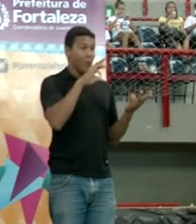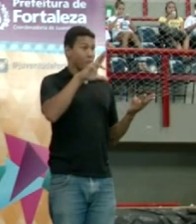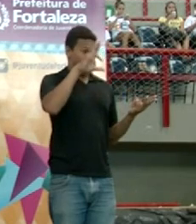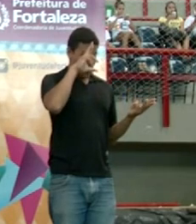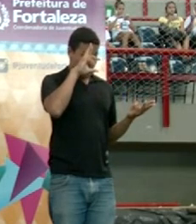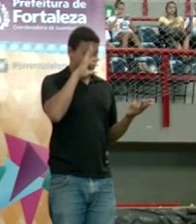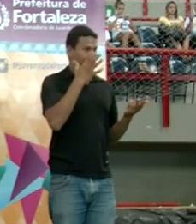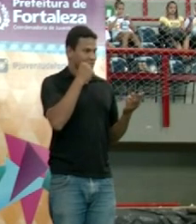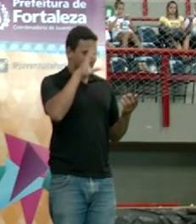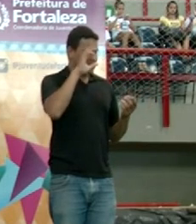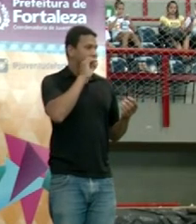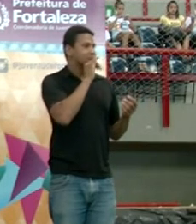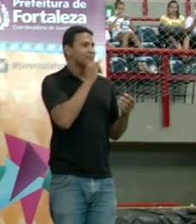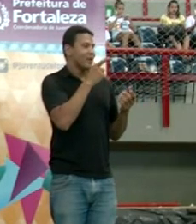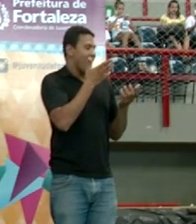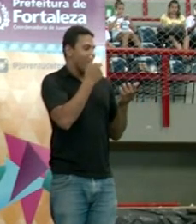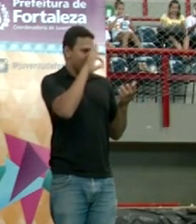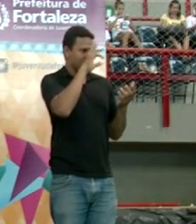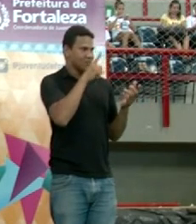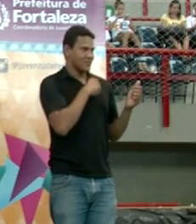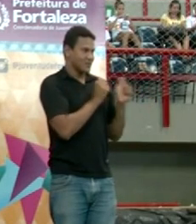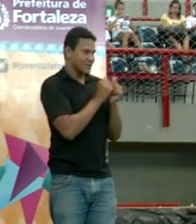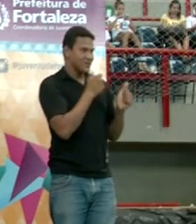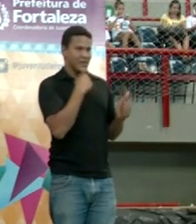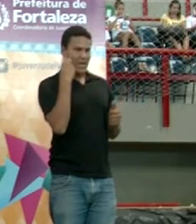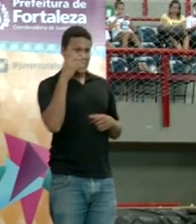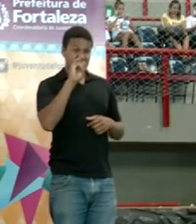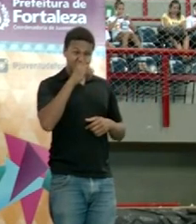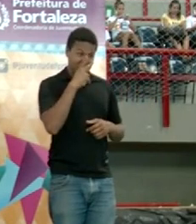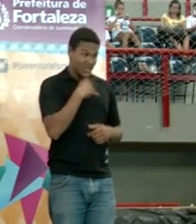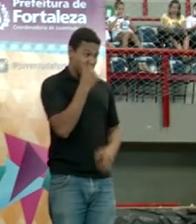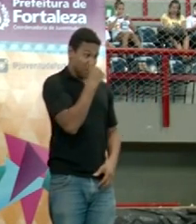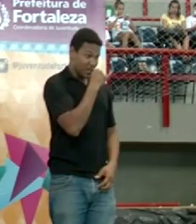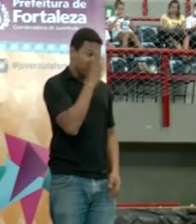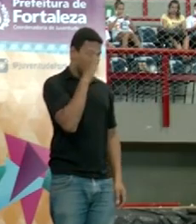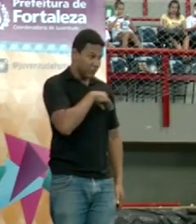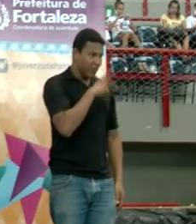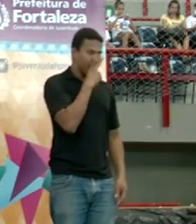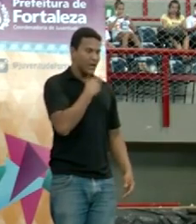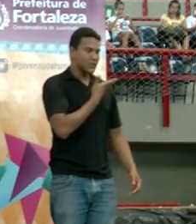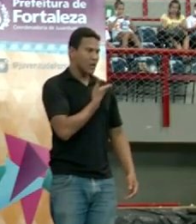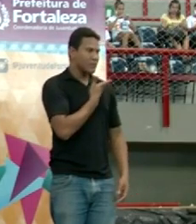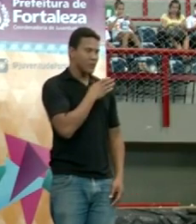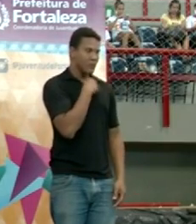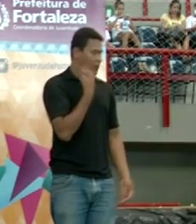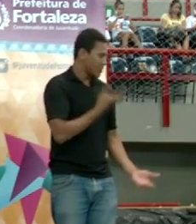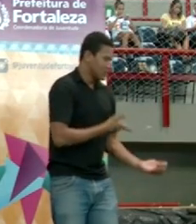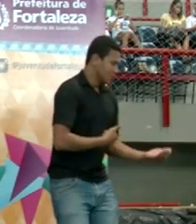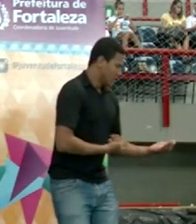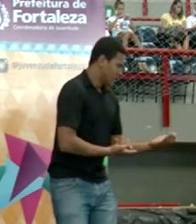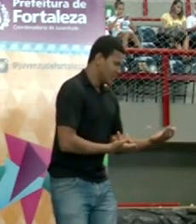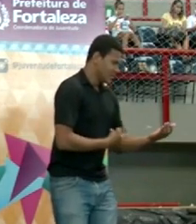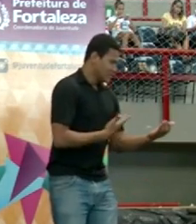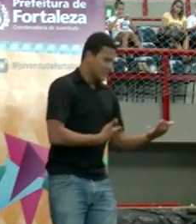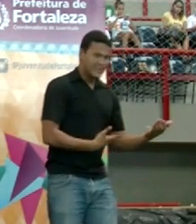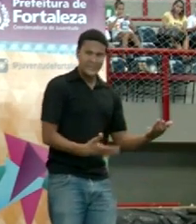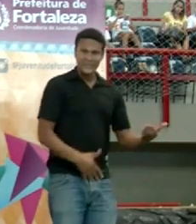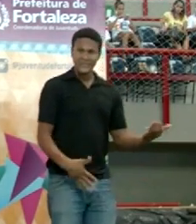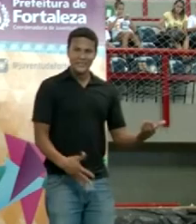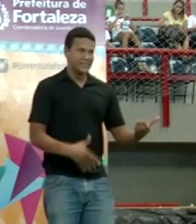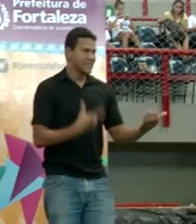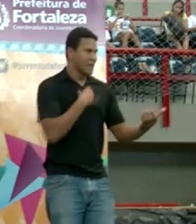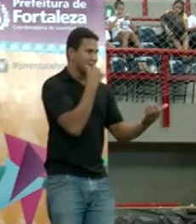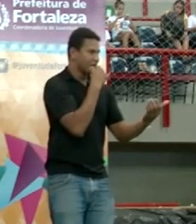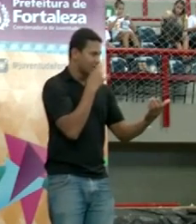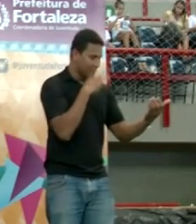se descarregar a bateria, é como se ele tivesse perdido um amigo. A sensação é fúnebre. Minha Nossa Senhora, vai acabar a bateria. E agora?